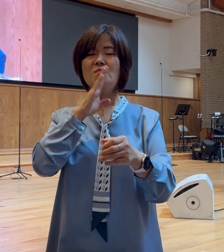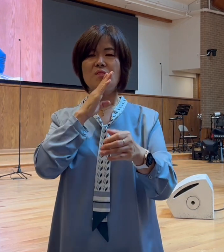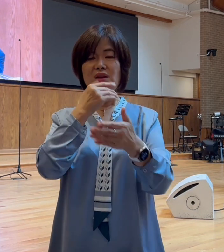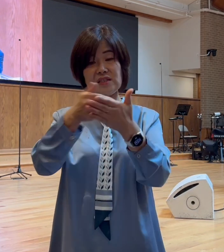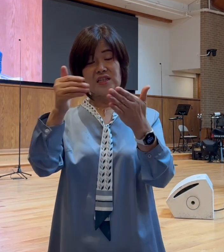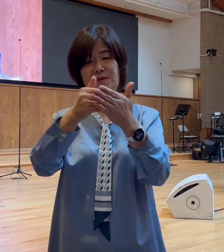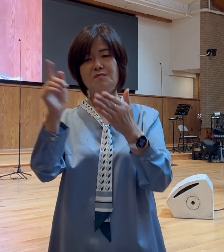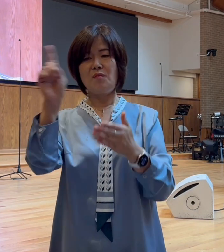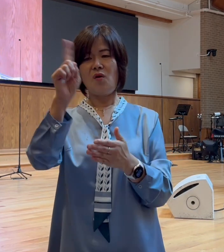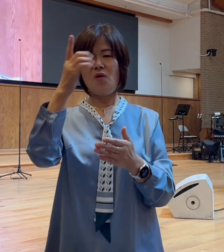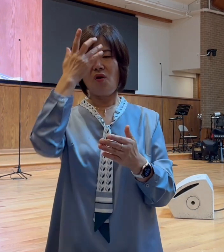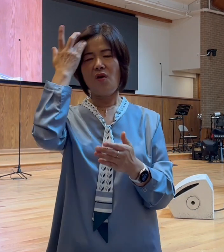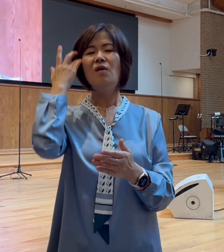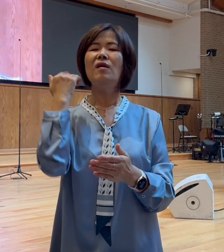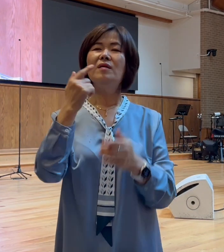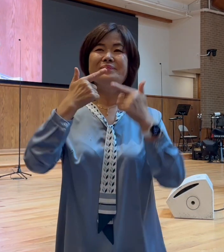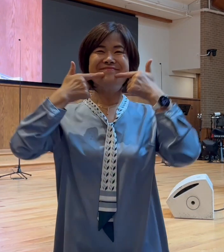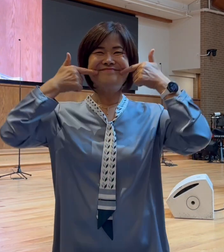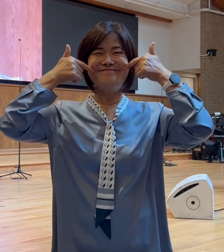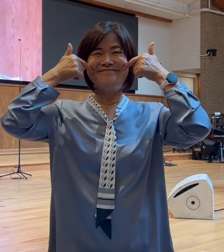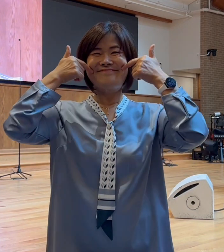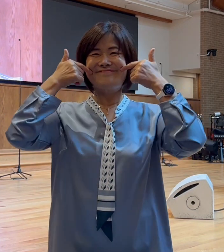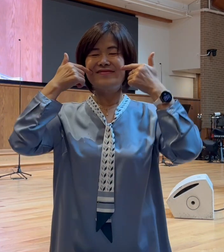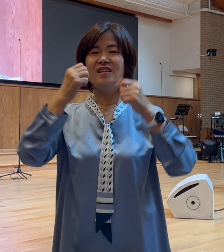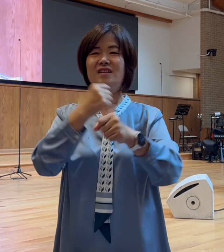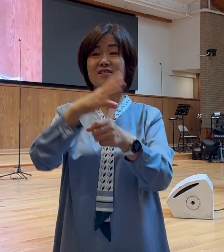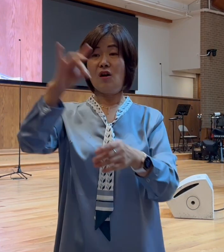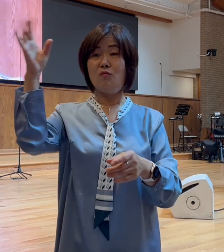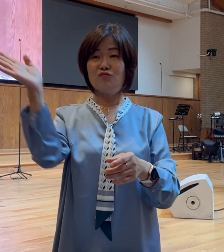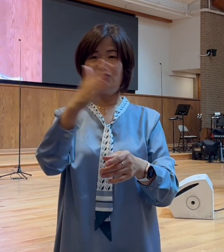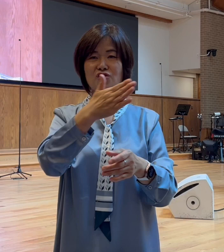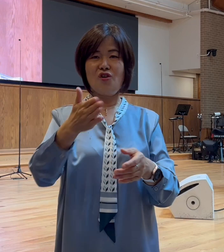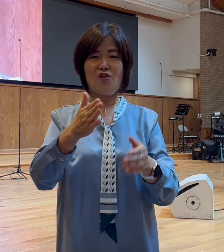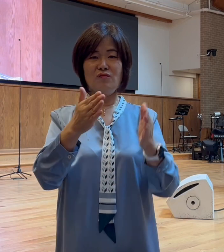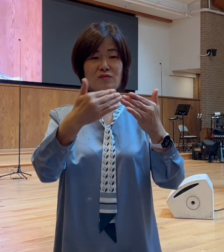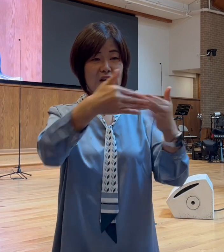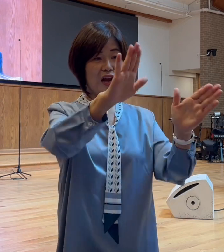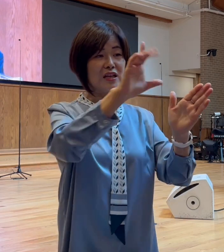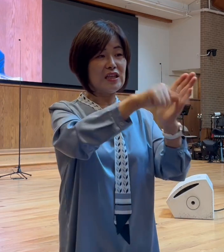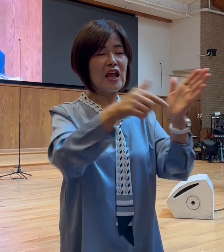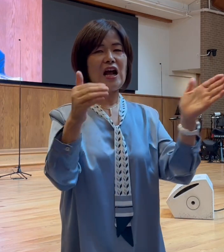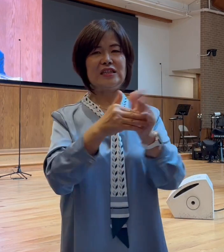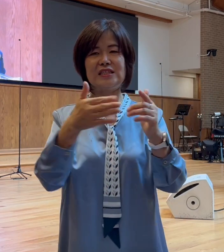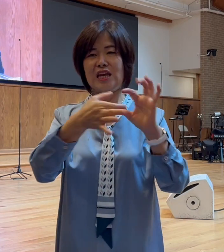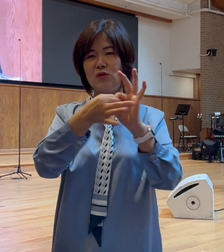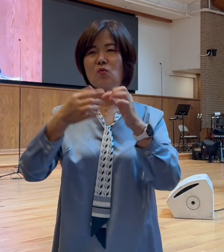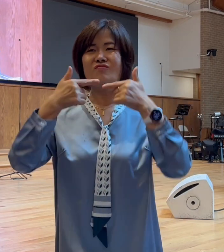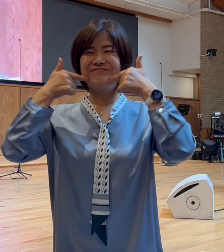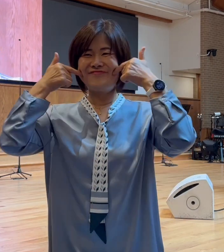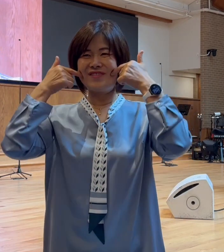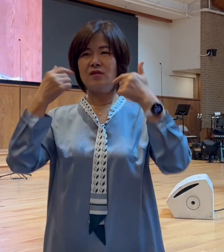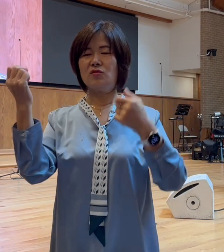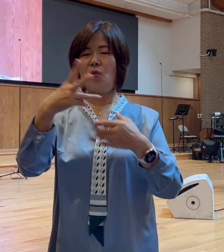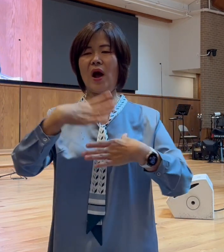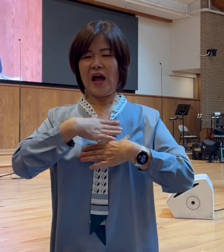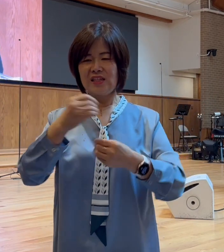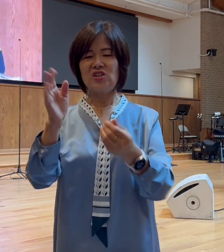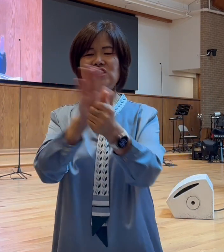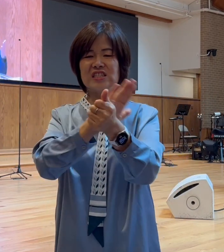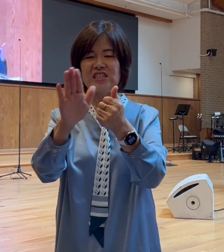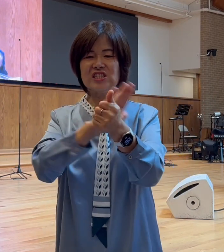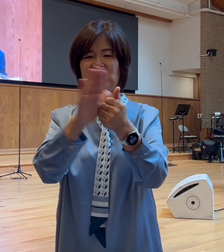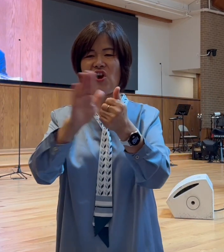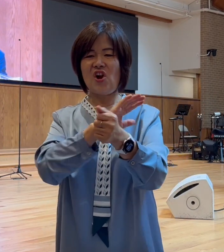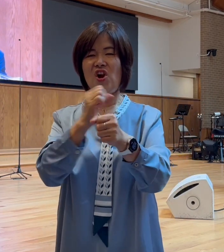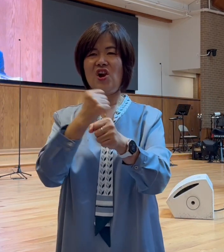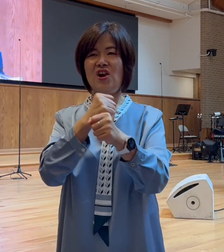입에 이과 띈 미소가 공원에 들어올 때부터 나갈 때까지 지속하게 하는 것이고, 세 번째는 안전, 친절, 공연, 효율성, 네